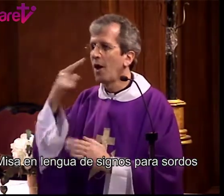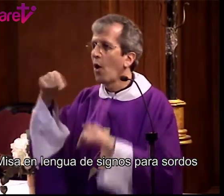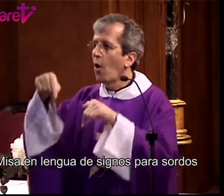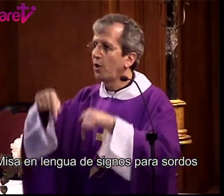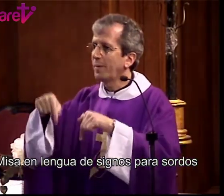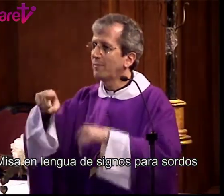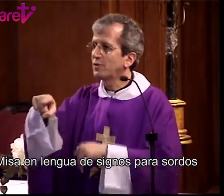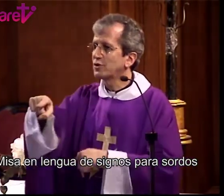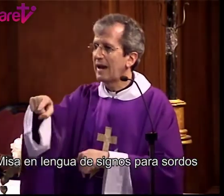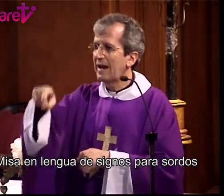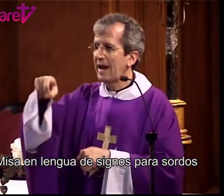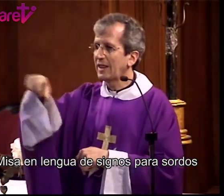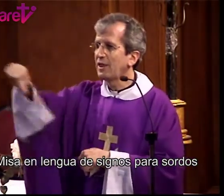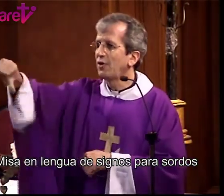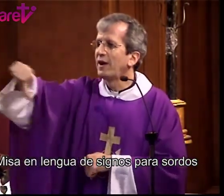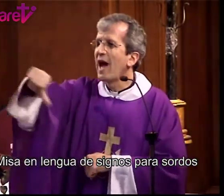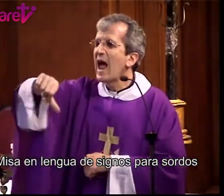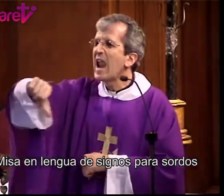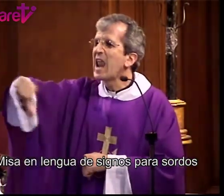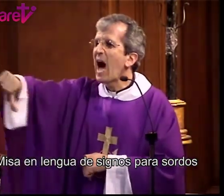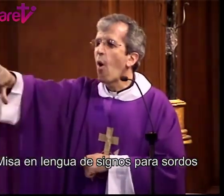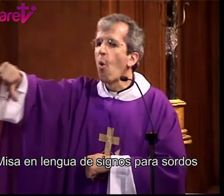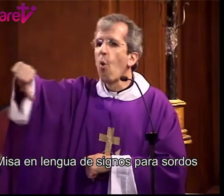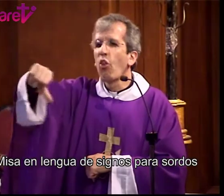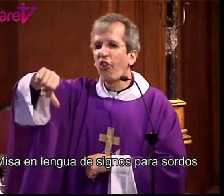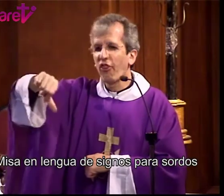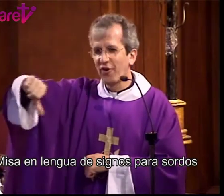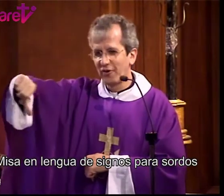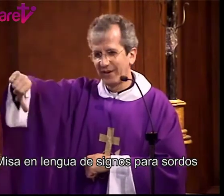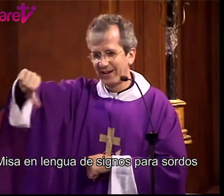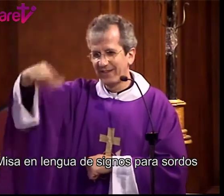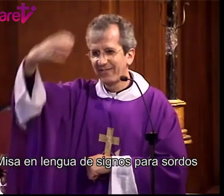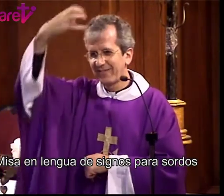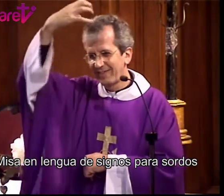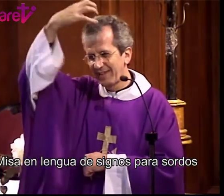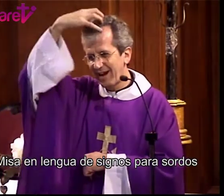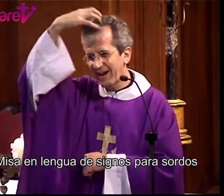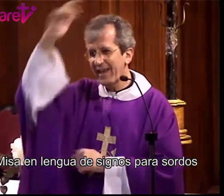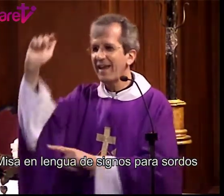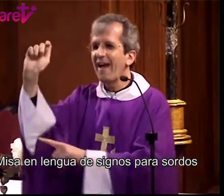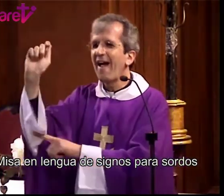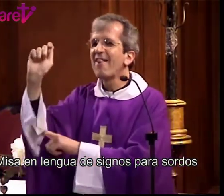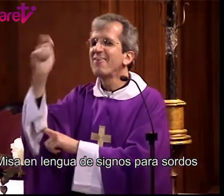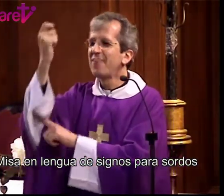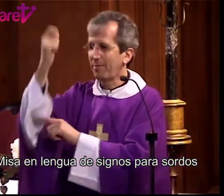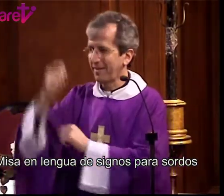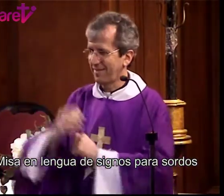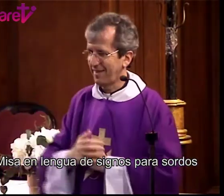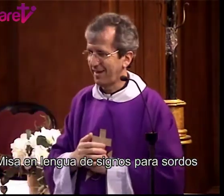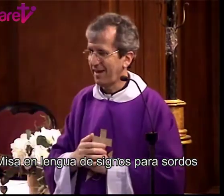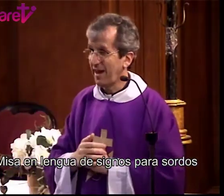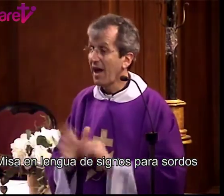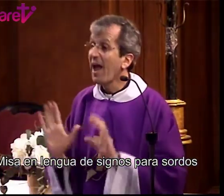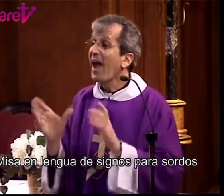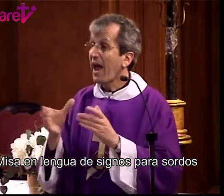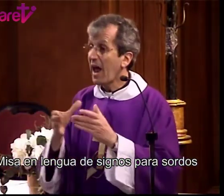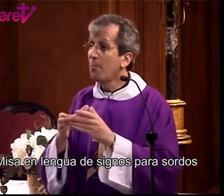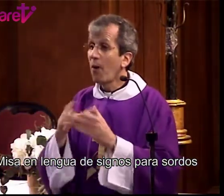hoy veremos la elección, la unción del rey David. El pueblo